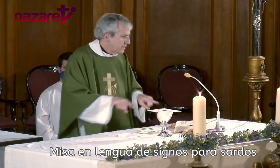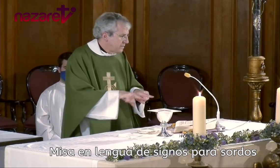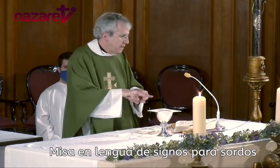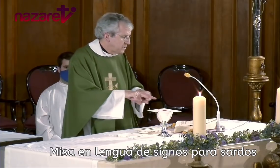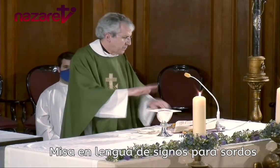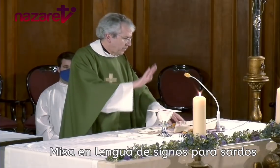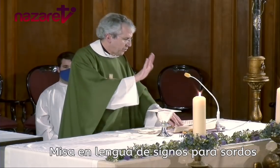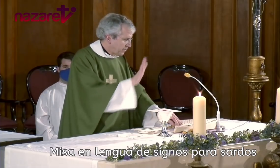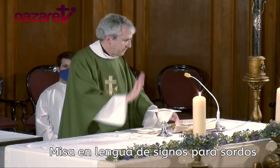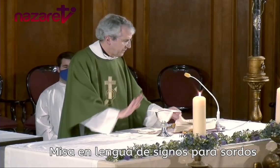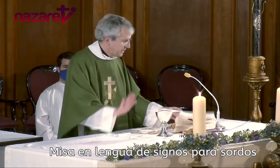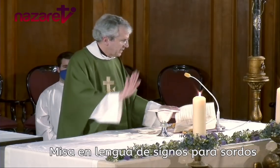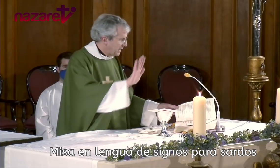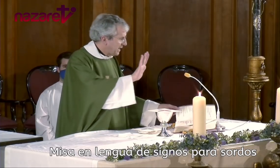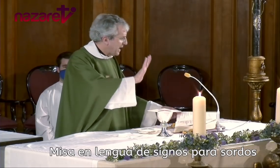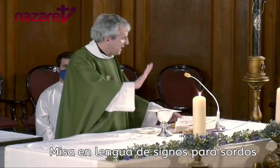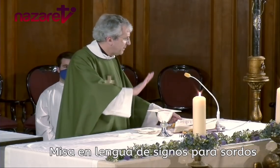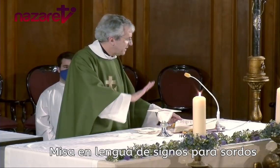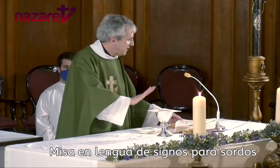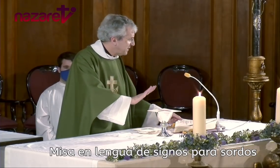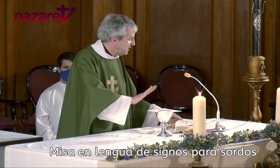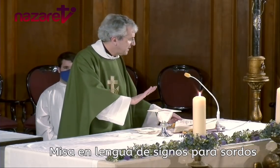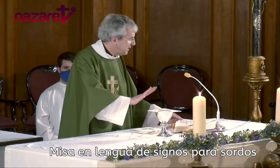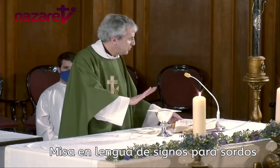Del mismo modo, acabada la cena aquella noche,